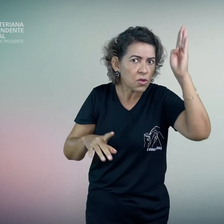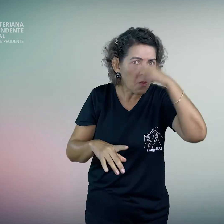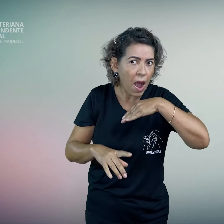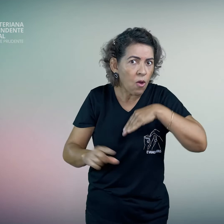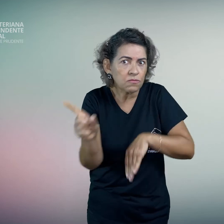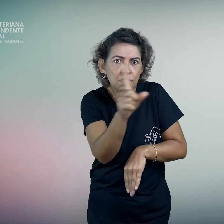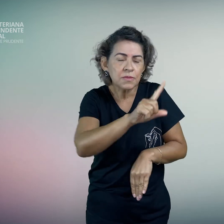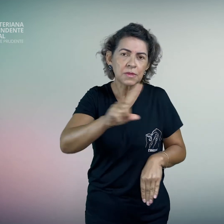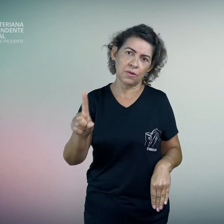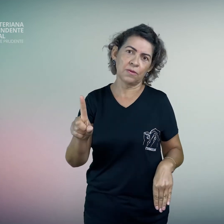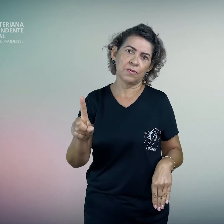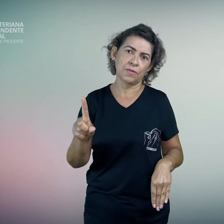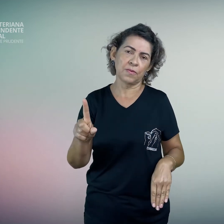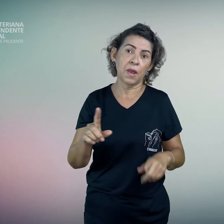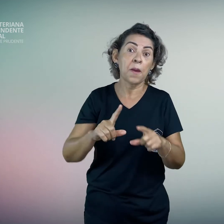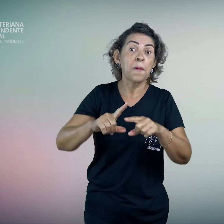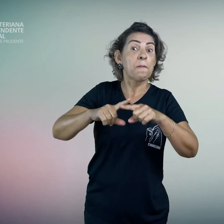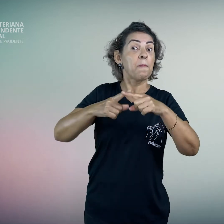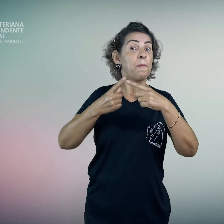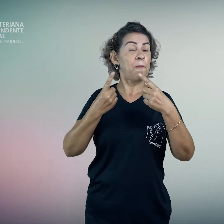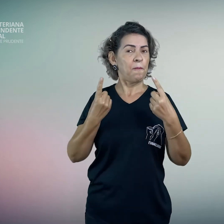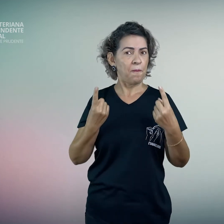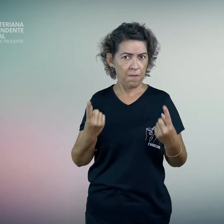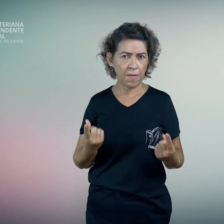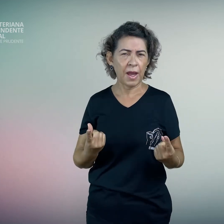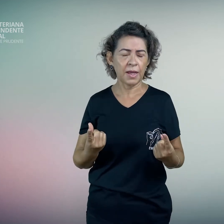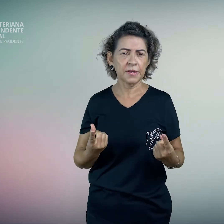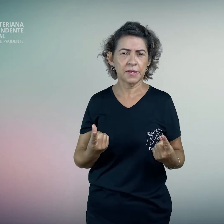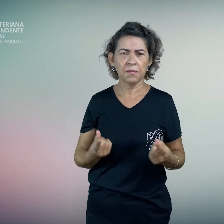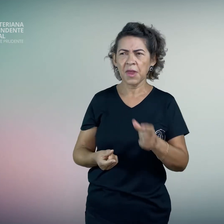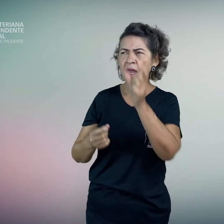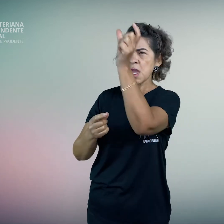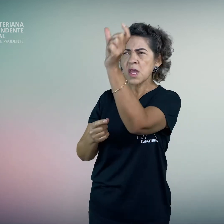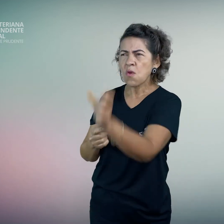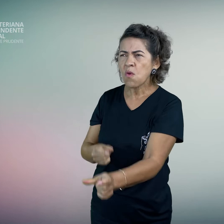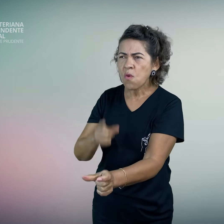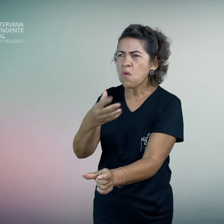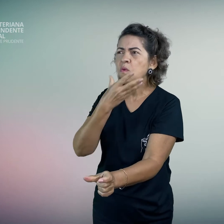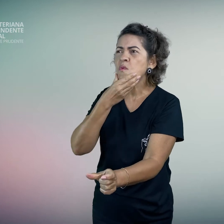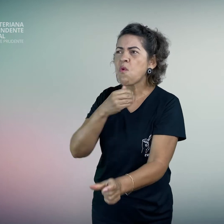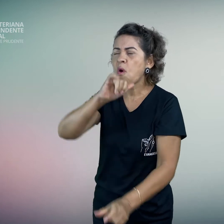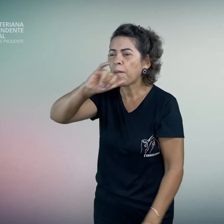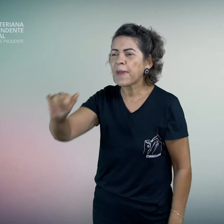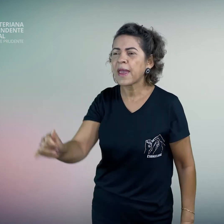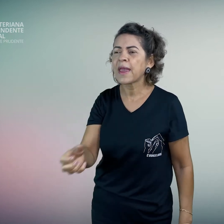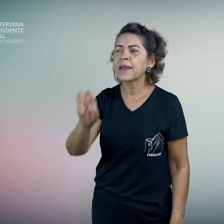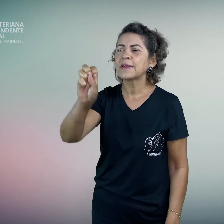mal nesta terra. Mas este nível que Jefté experimentou é capaz